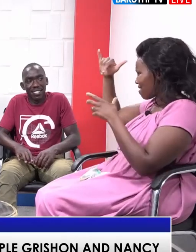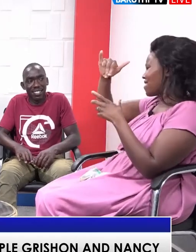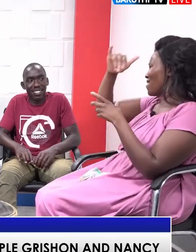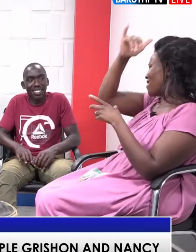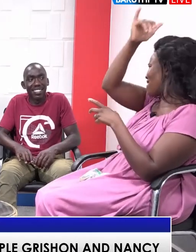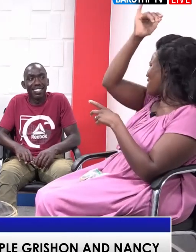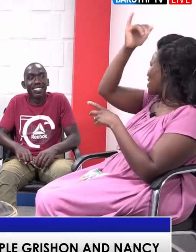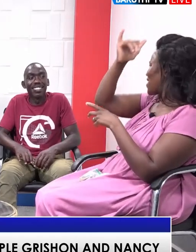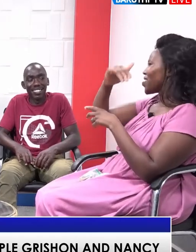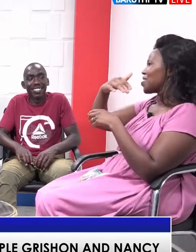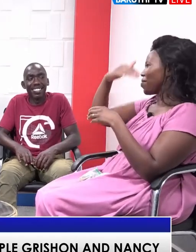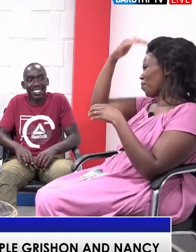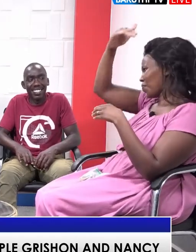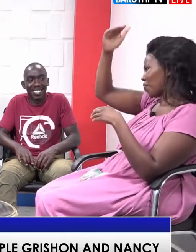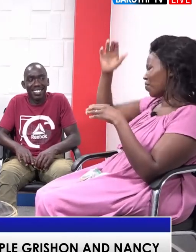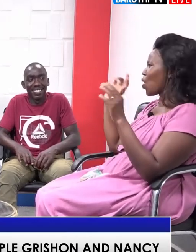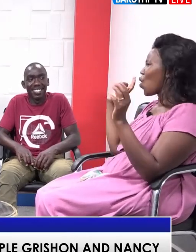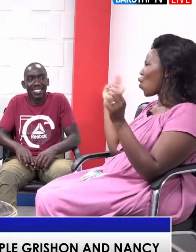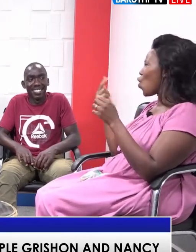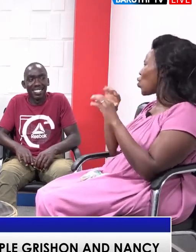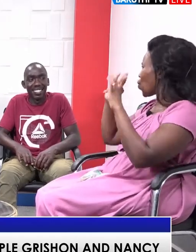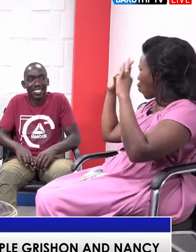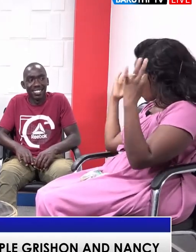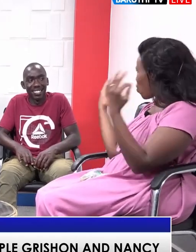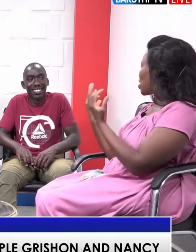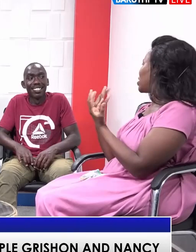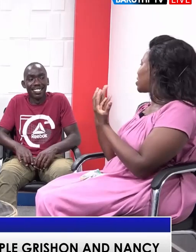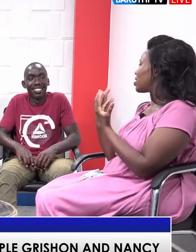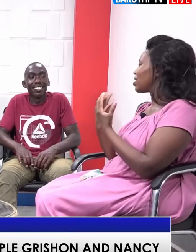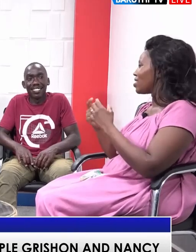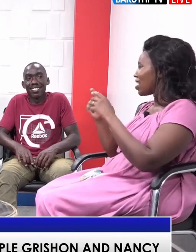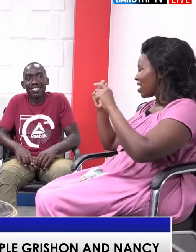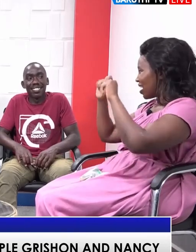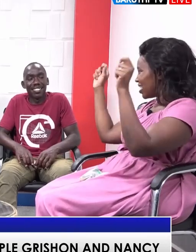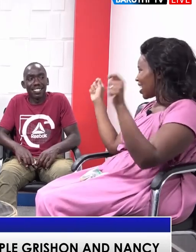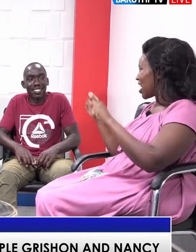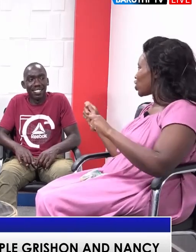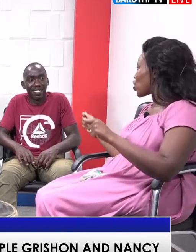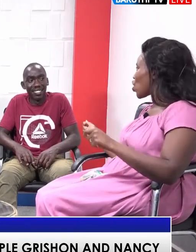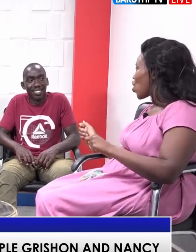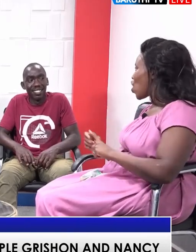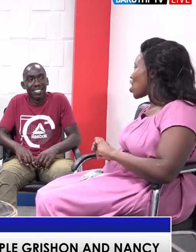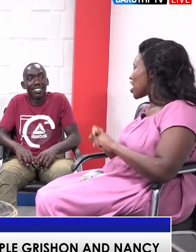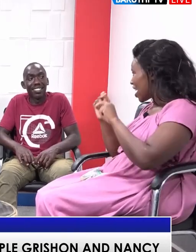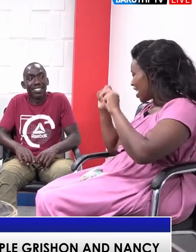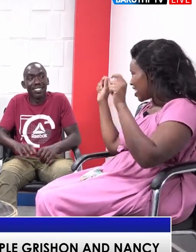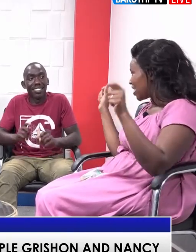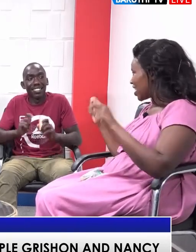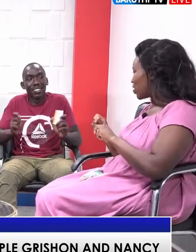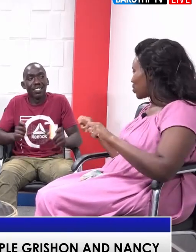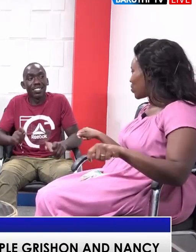anyway, so thank you so much Mwana Simon Kabu. Yes. Wacha nikurelease lakini nimeshukuru sana. God bless your